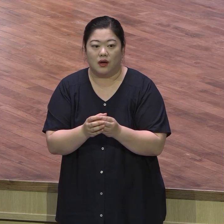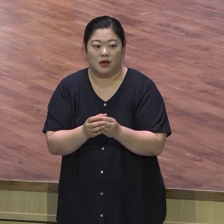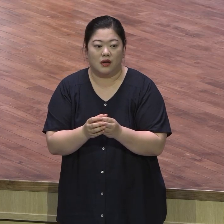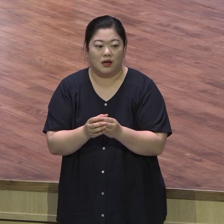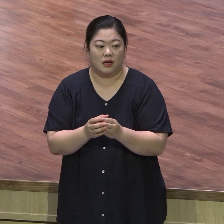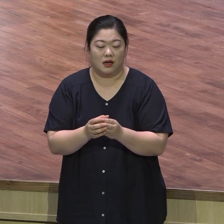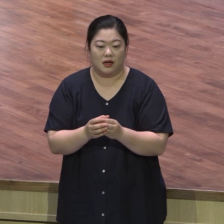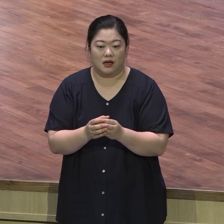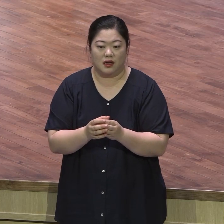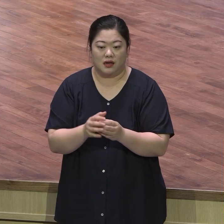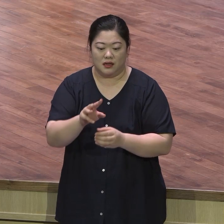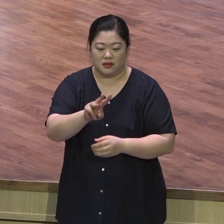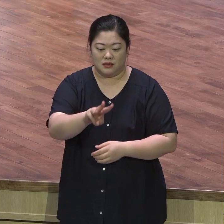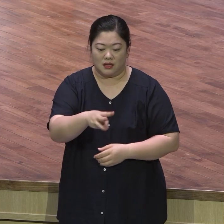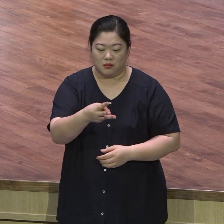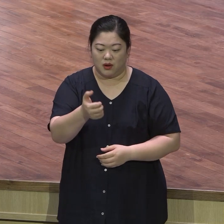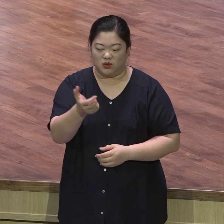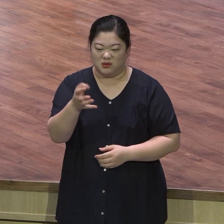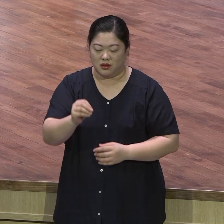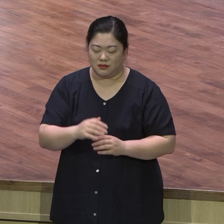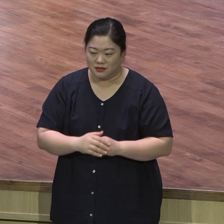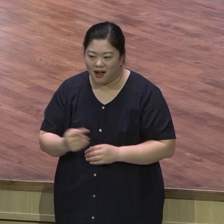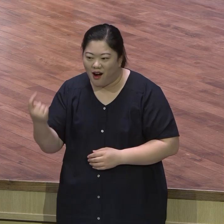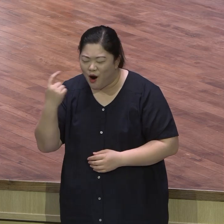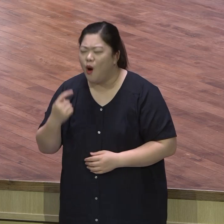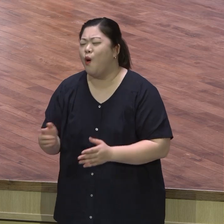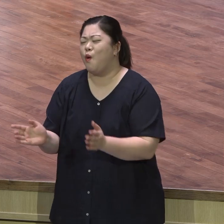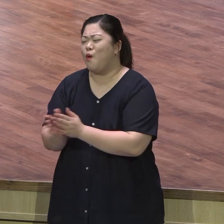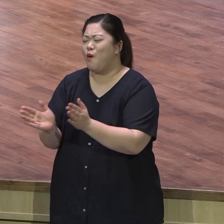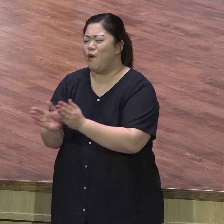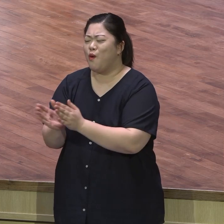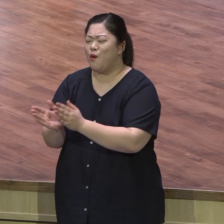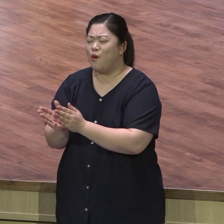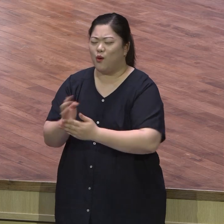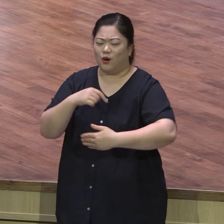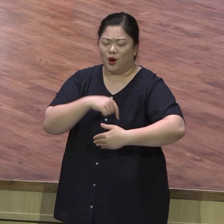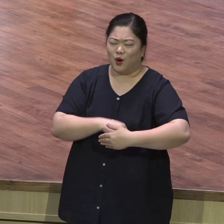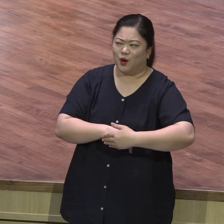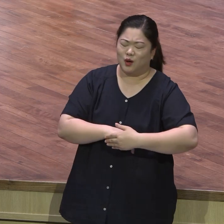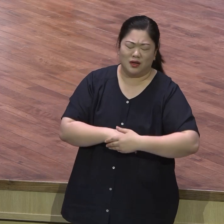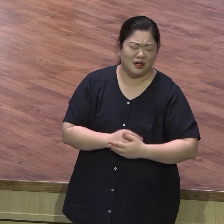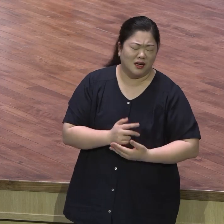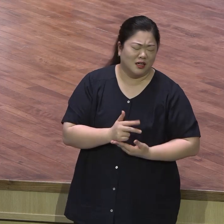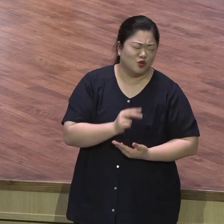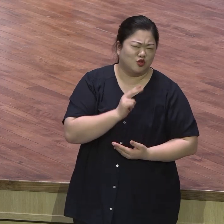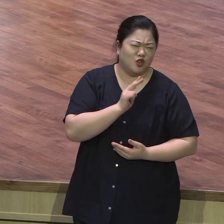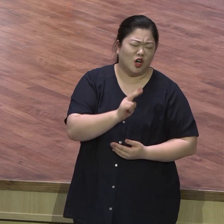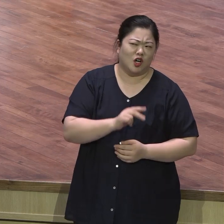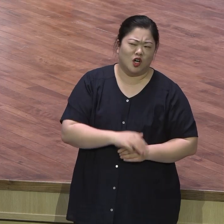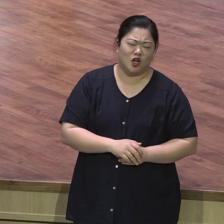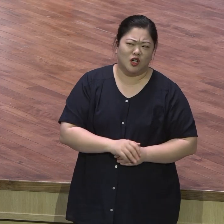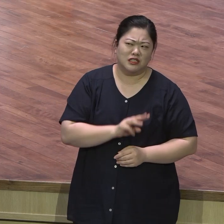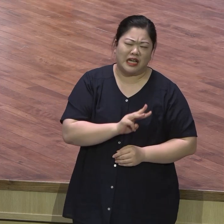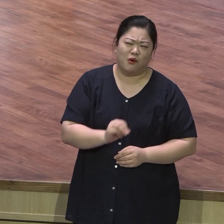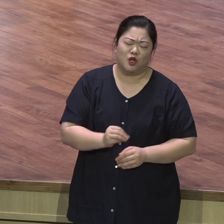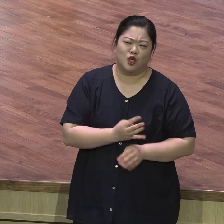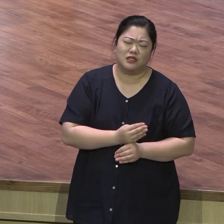350억이에요. 야 내 속으로 주여 우리 교회 삶이 완전